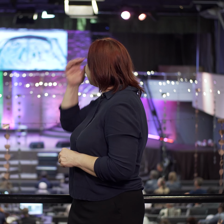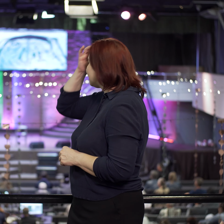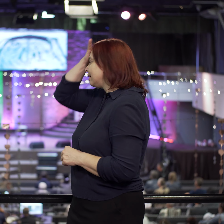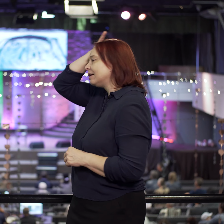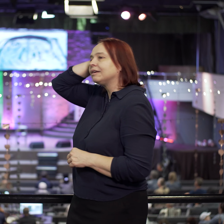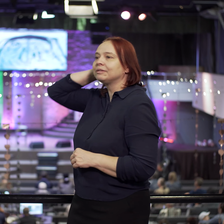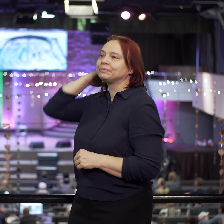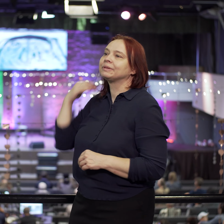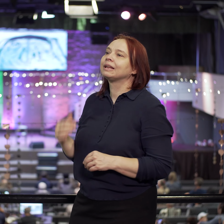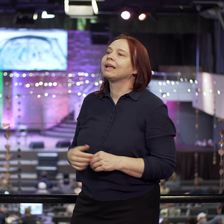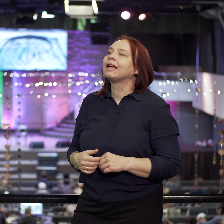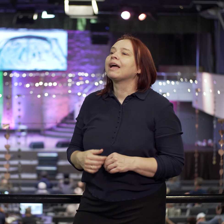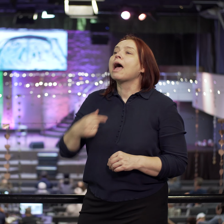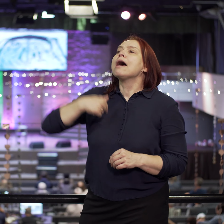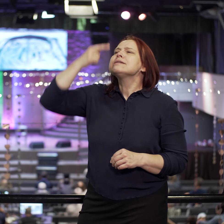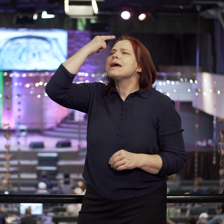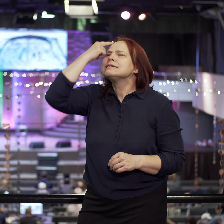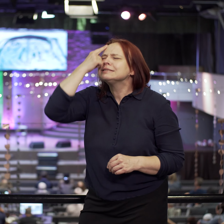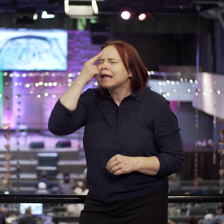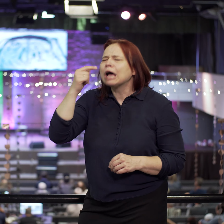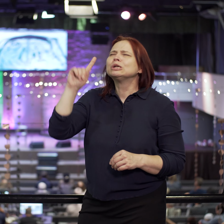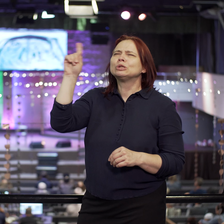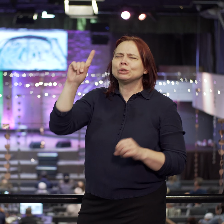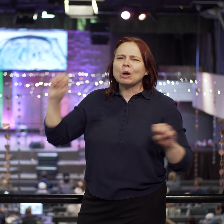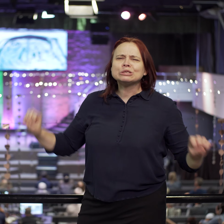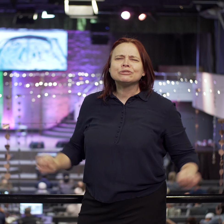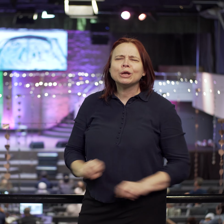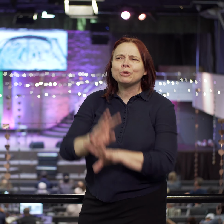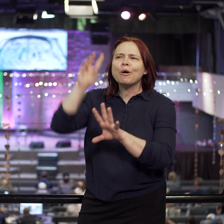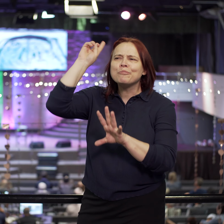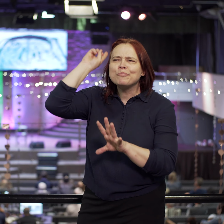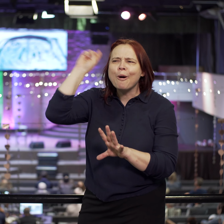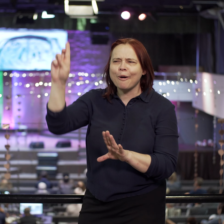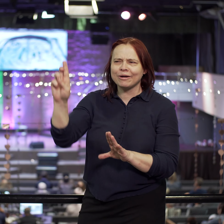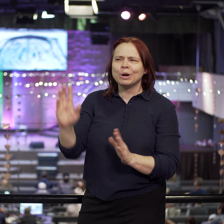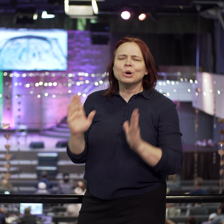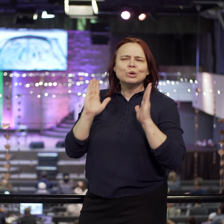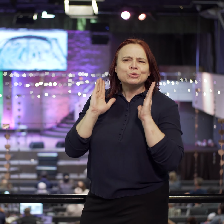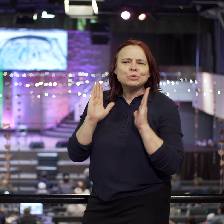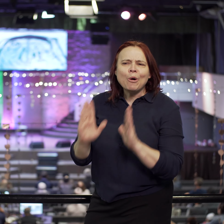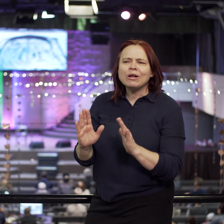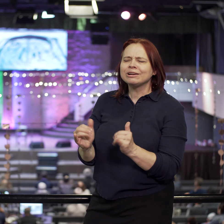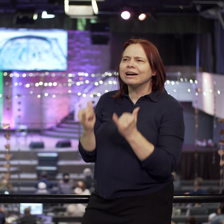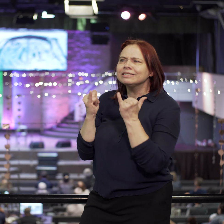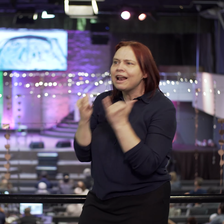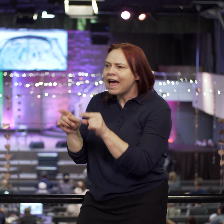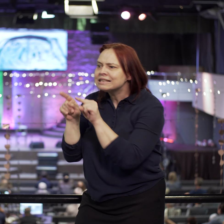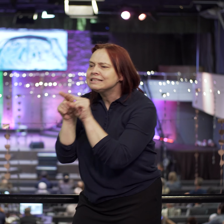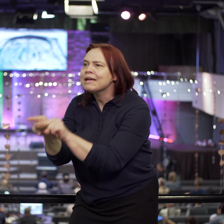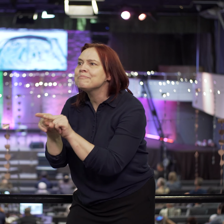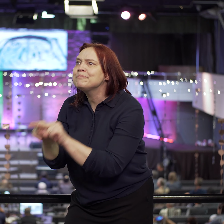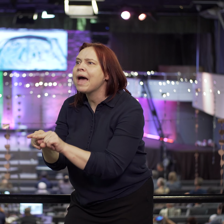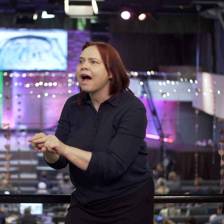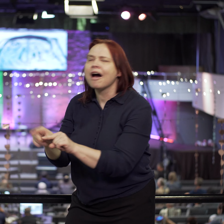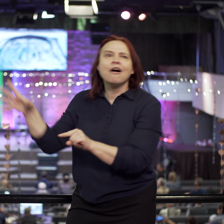«Я знаю, что святой Бог благословил он. Только ради тебя сотряс всю вселенную. Однако